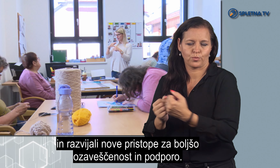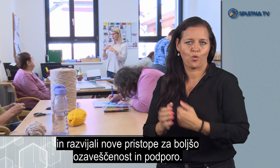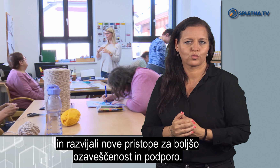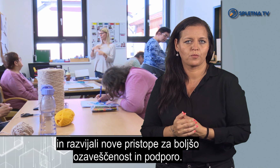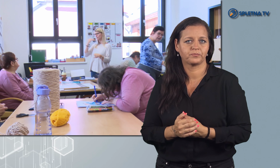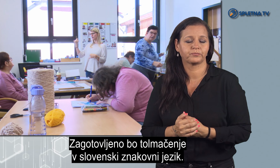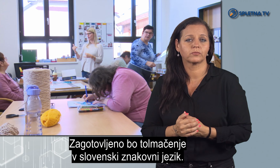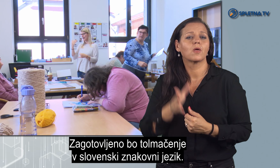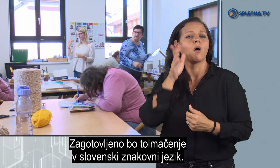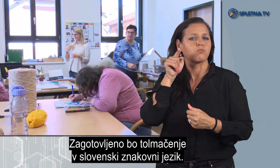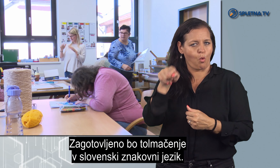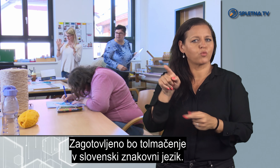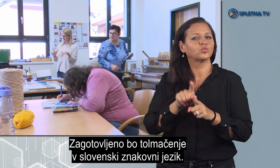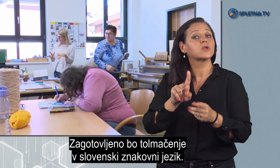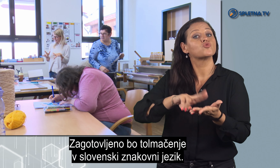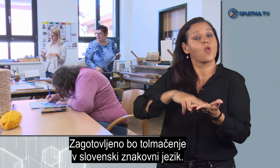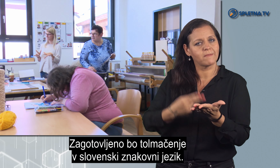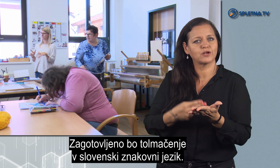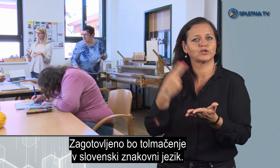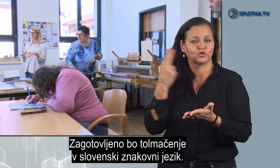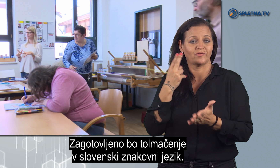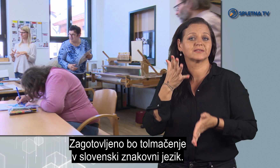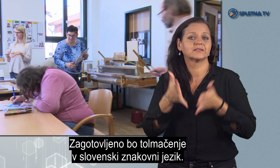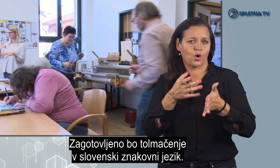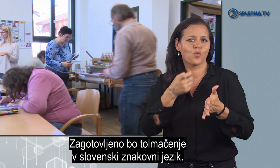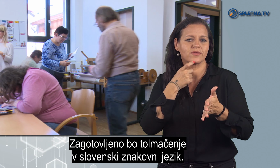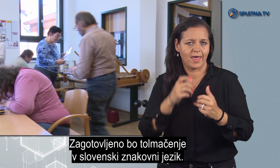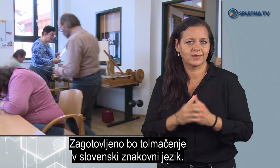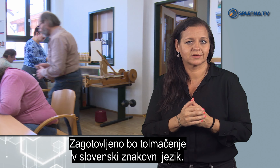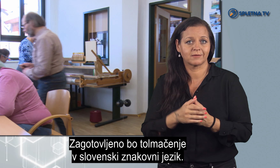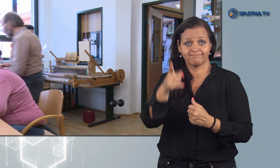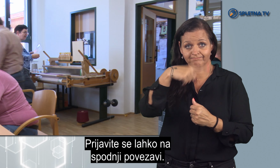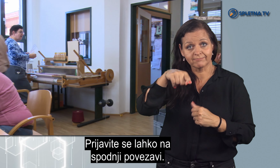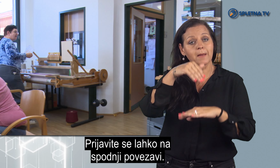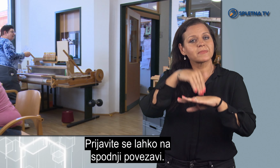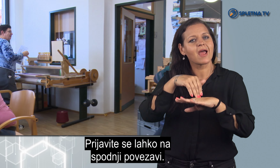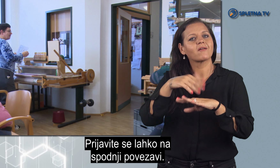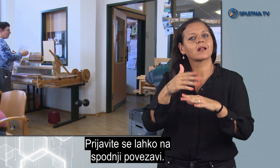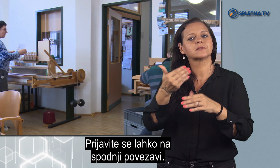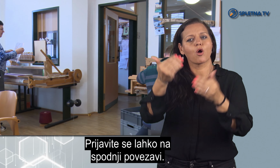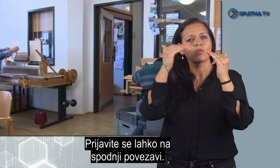ozaveščenost in podporo. Zagotovljeno bo tolmačenje v slovenski